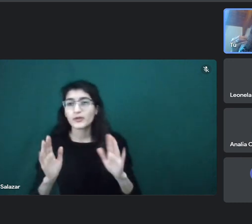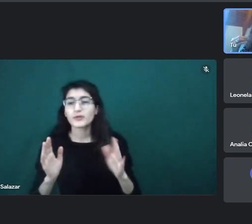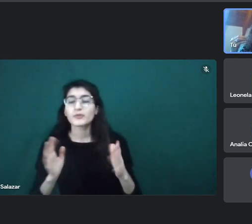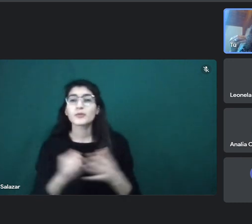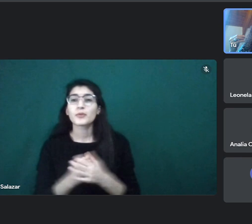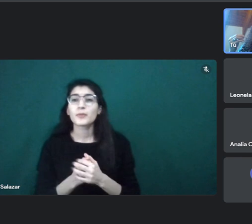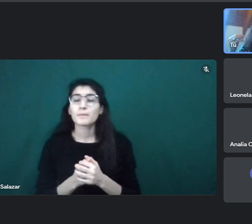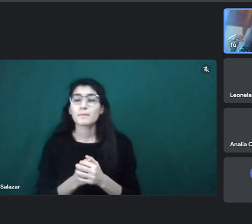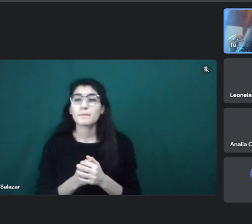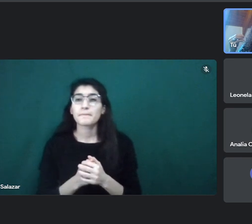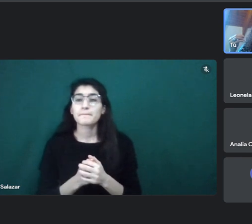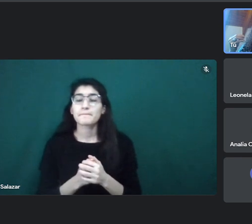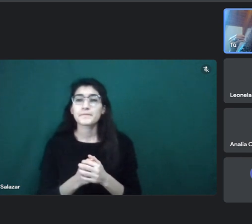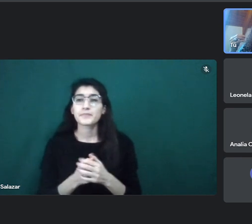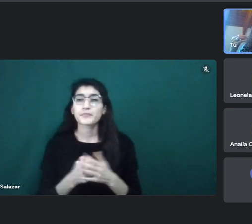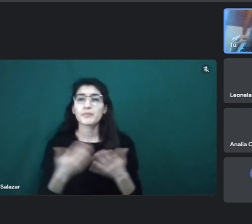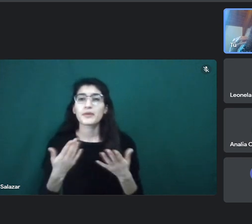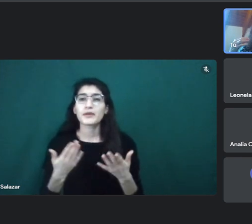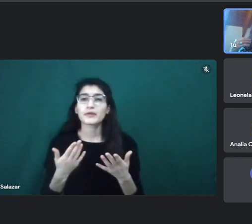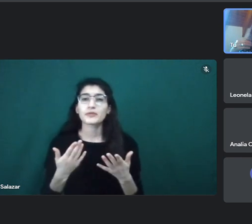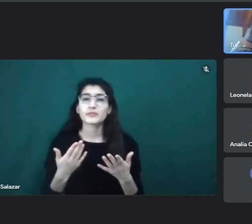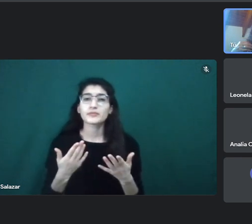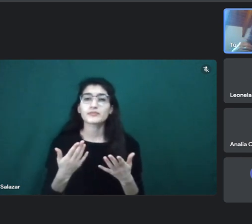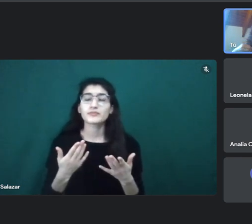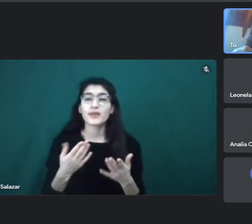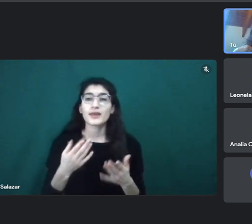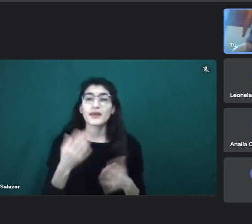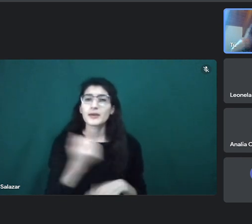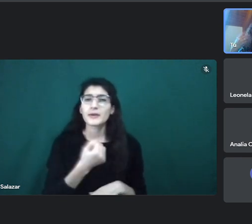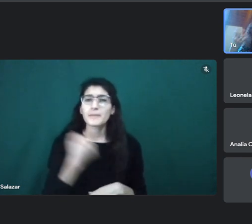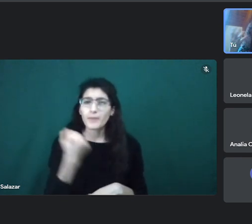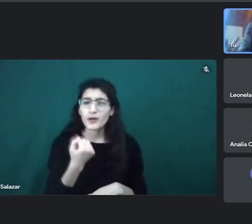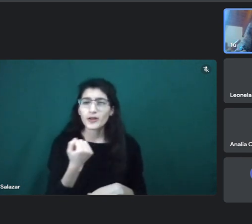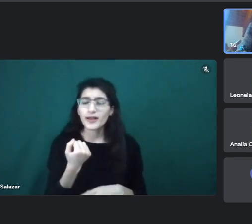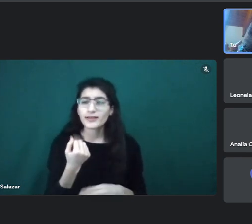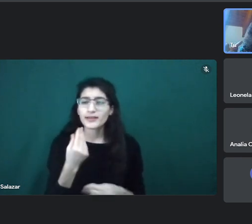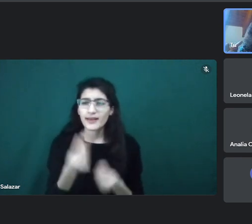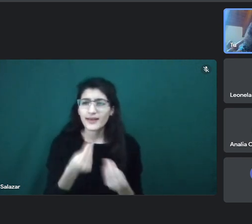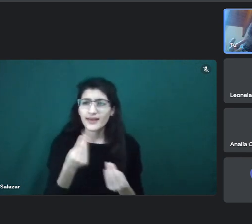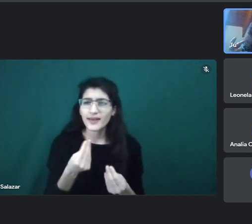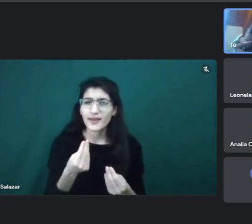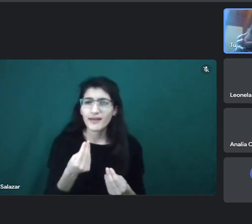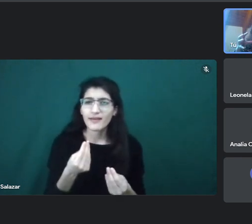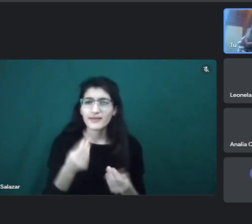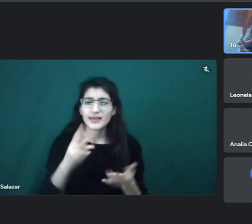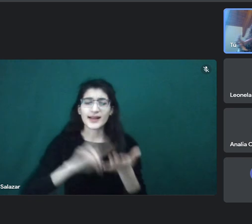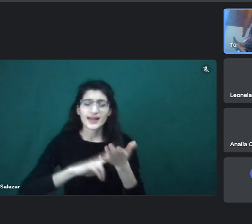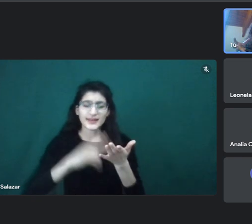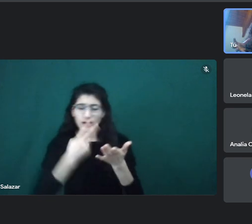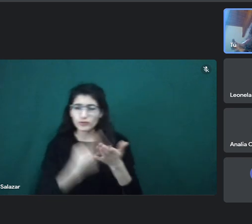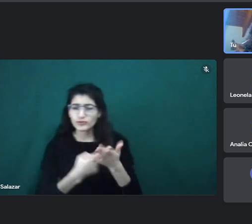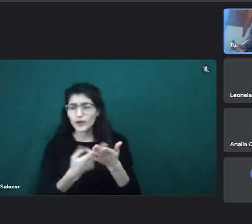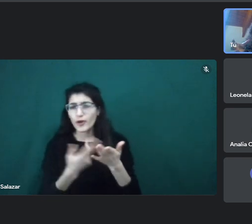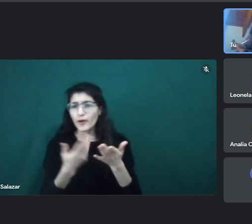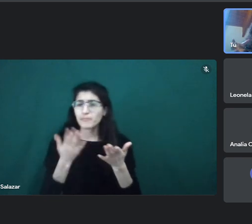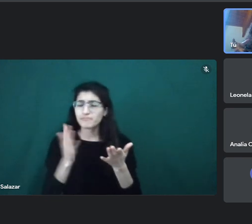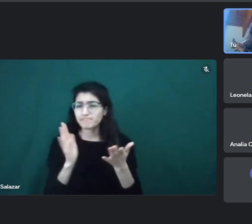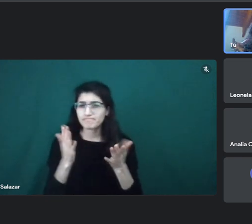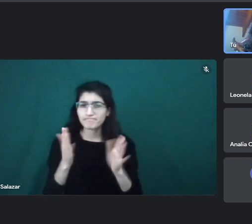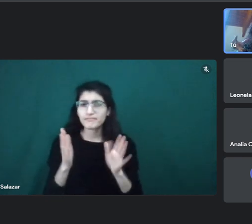no, pero lo importante no es por ahí la traducción, sino cómo analizan esa